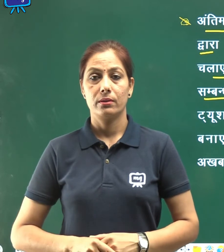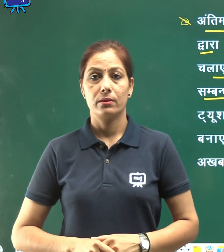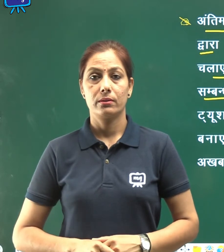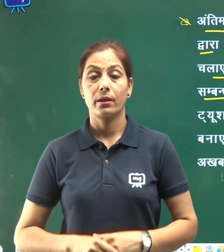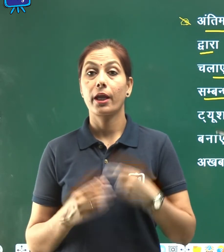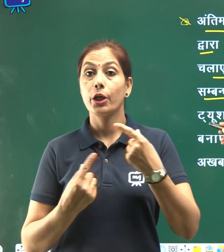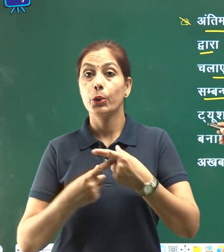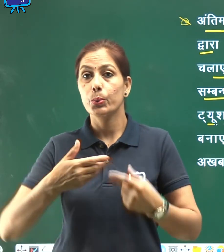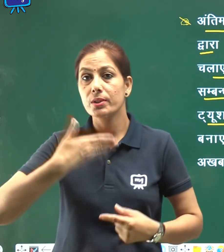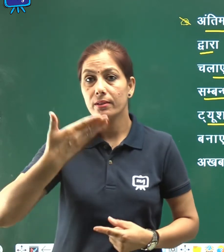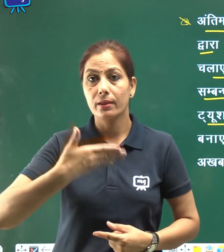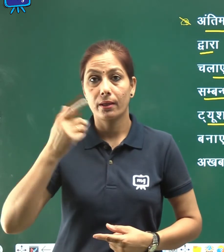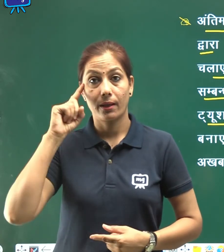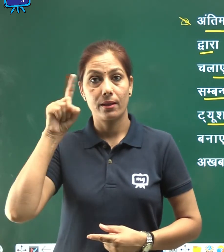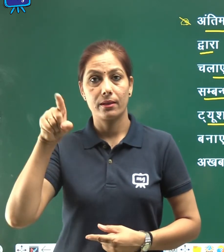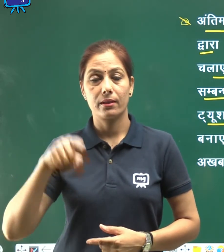ट्यूशन के लिए